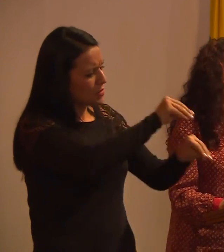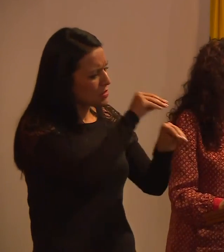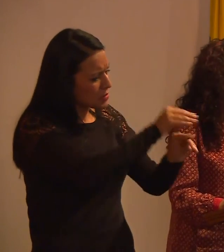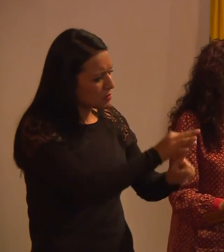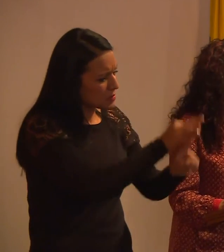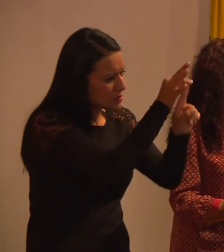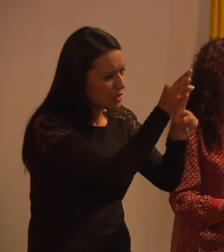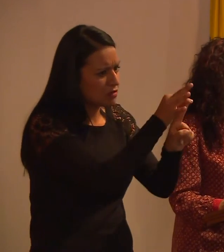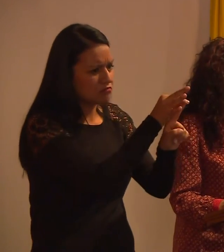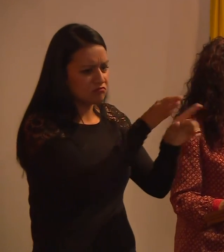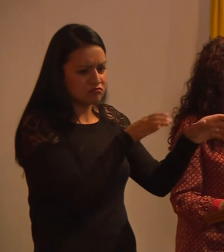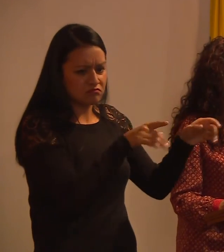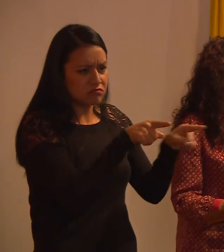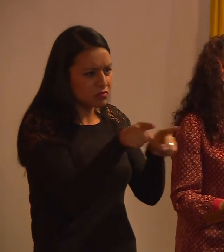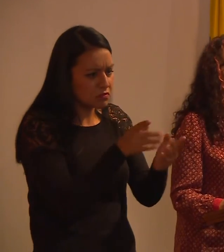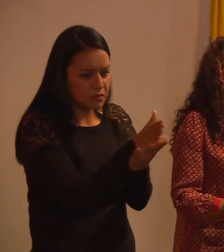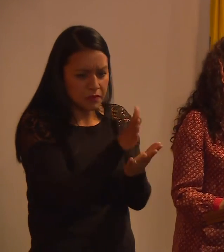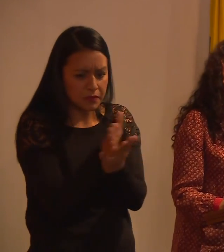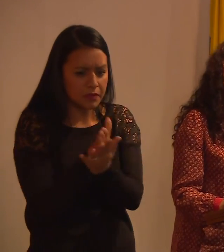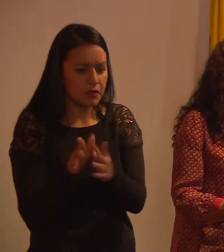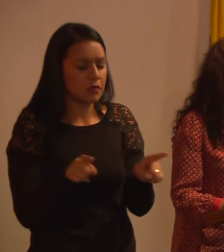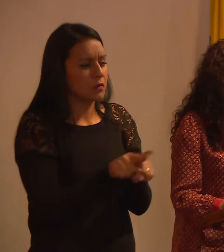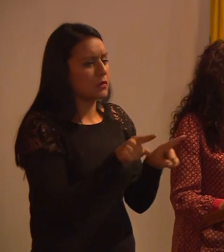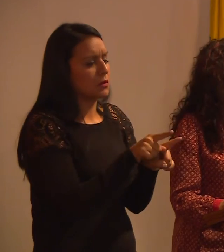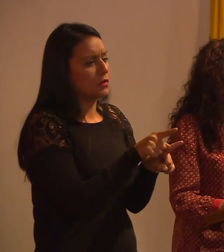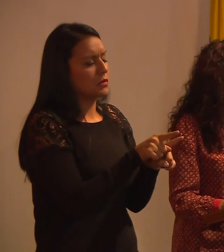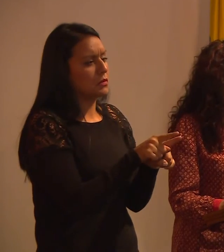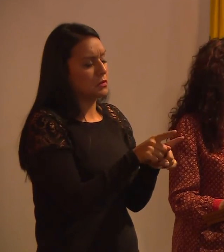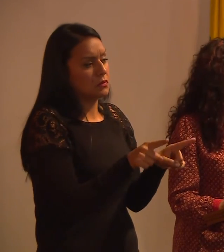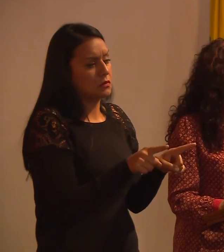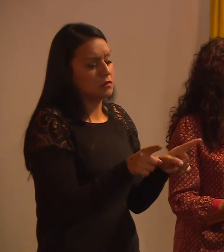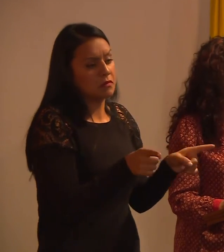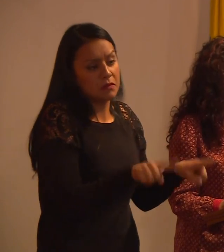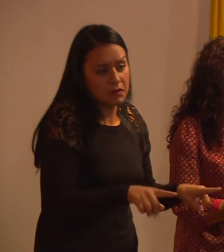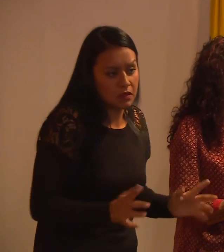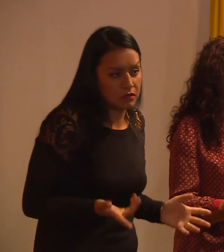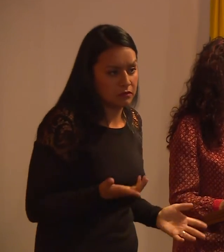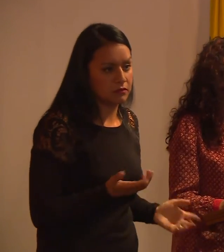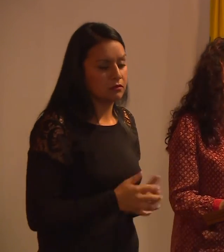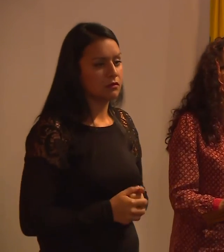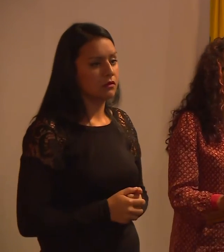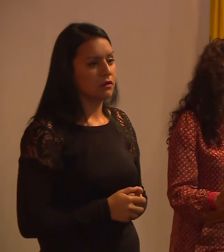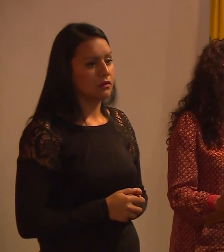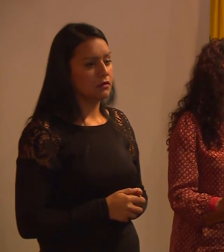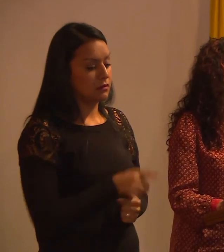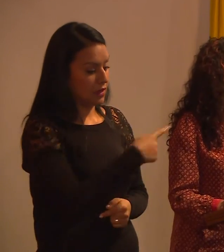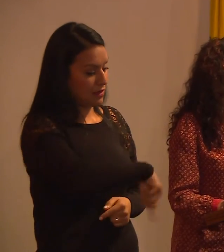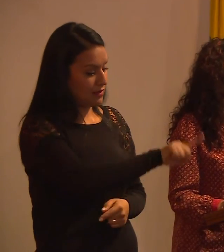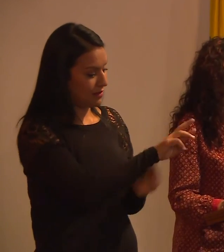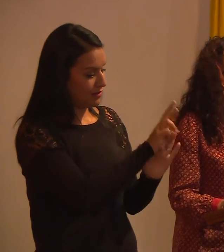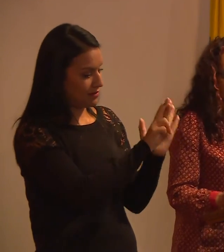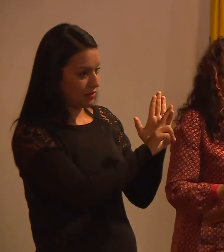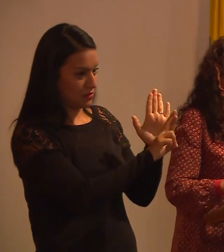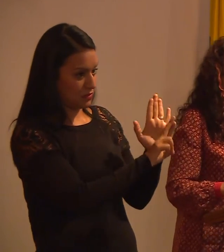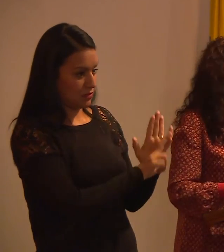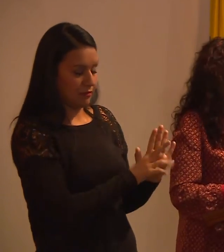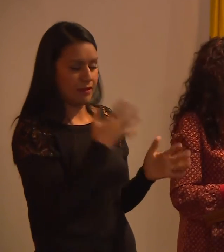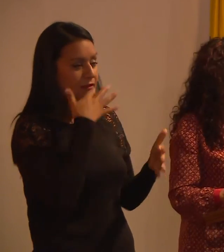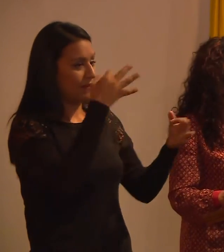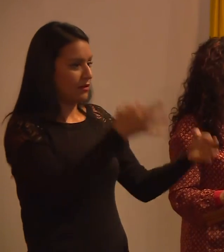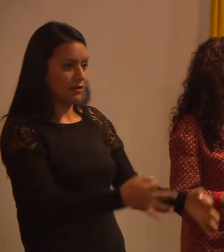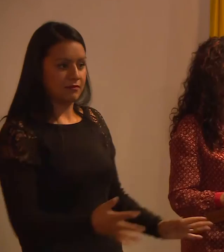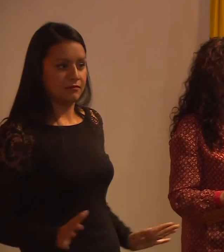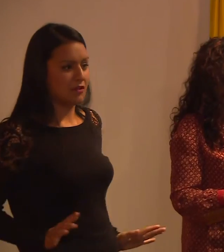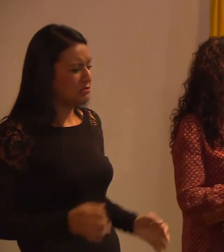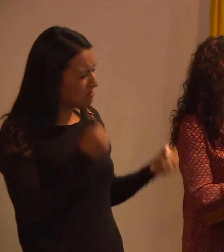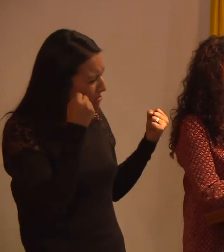específicas de cada uno de los programas, como también podríamos decir que esta resolución, que la verdad no tiene